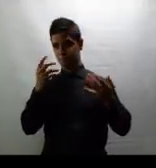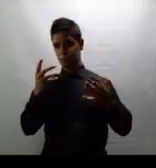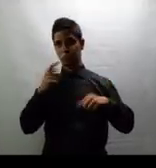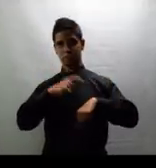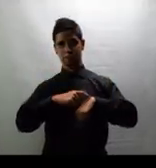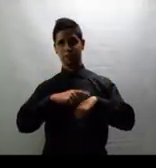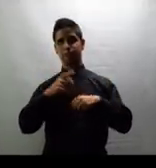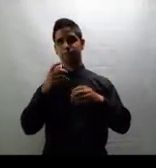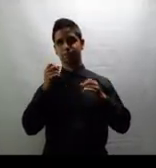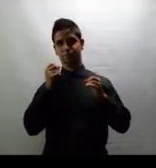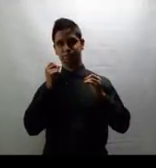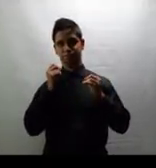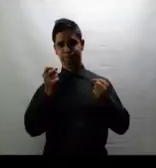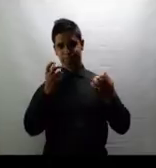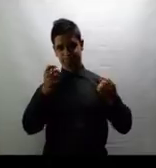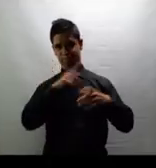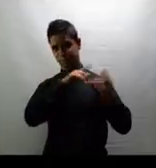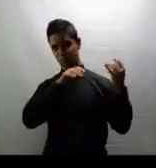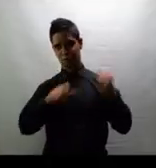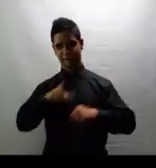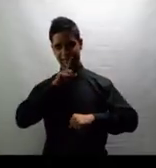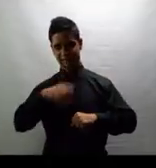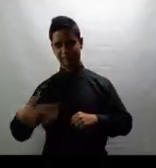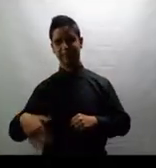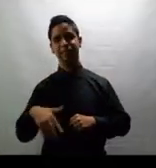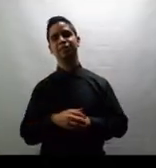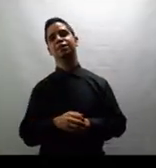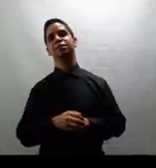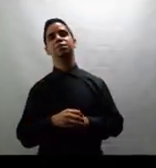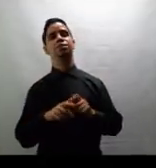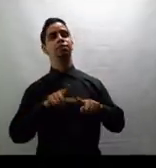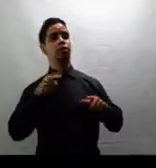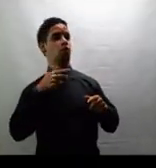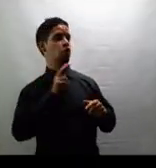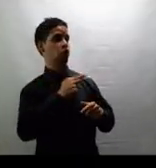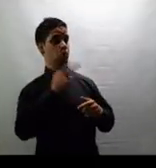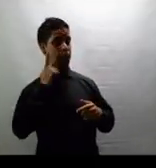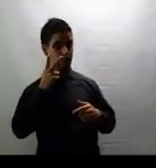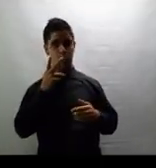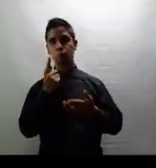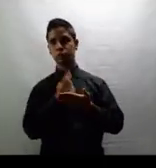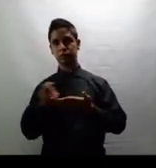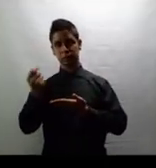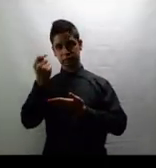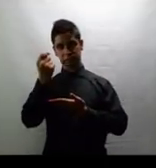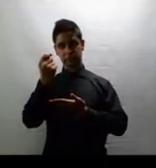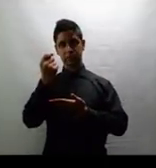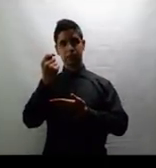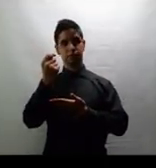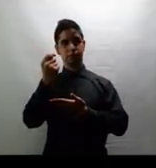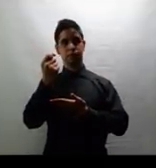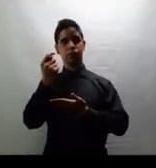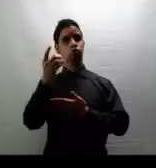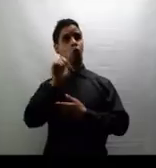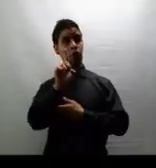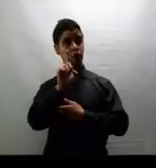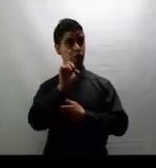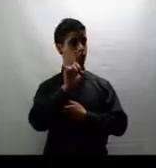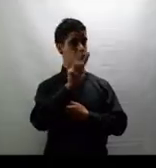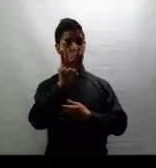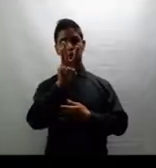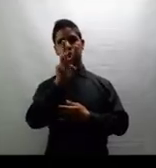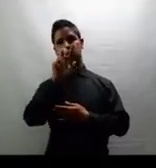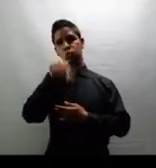su parte bastante fuerte nosotros nos vemos el próximo martes estamos aquí por donde pueda ver